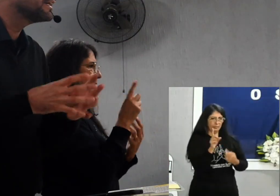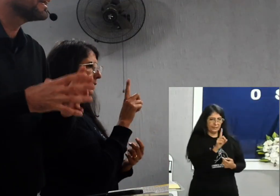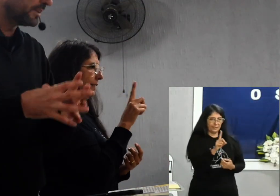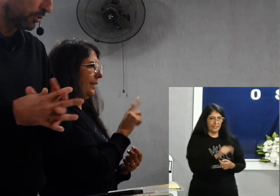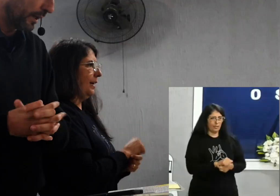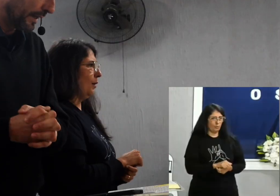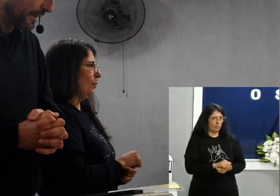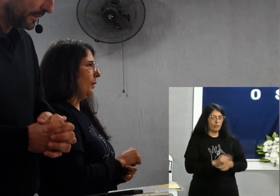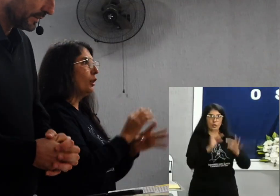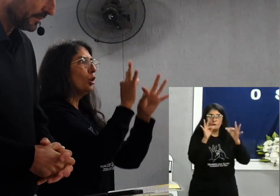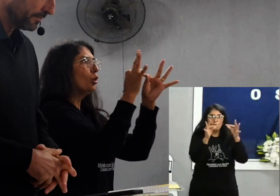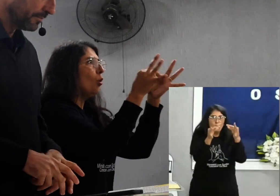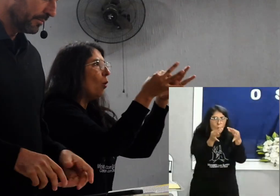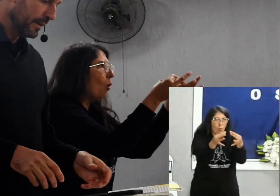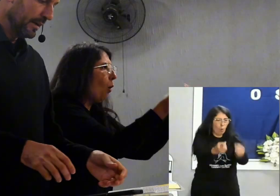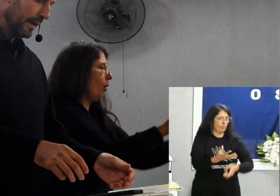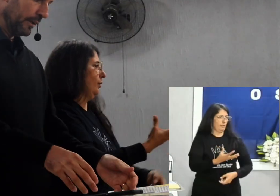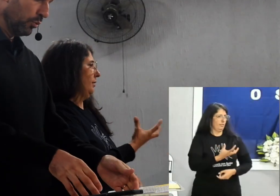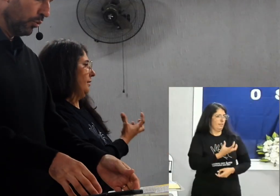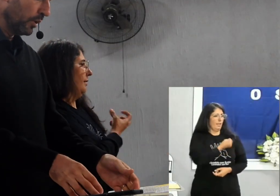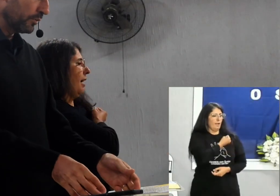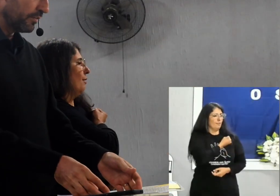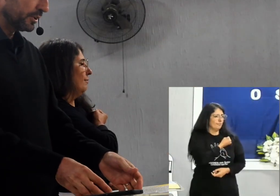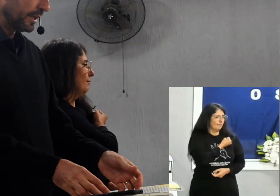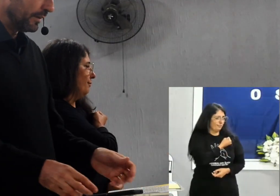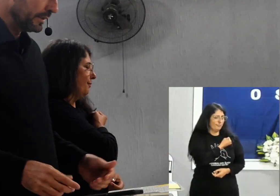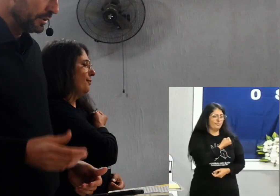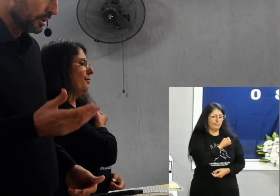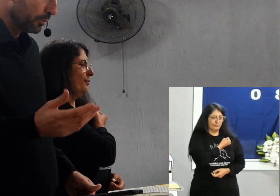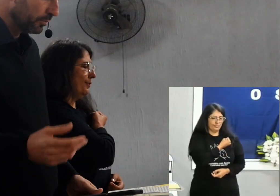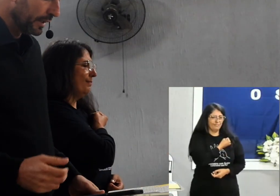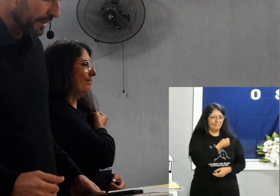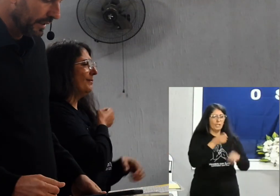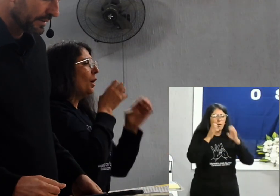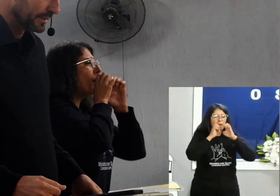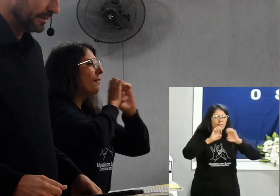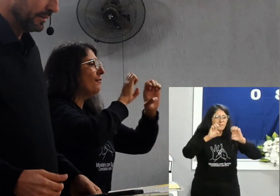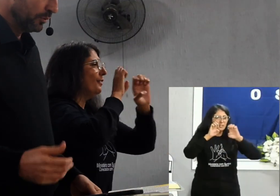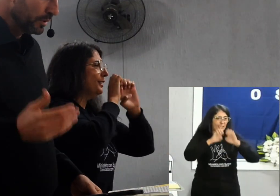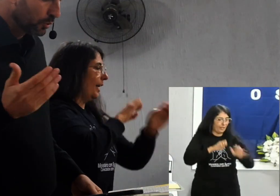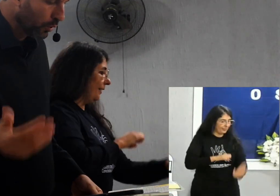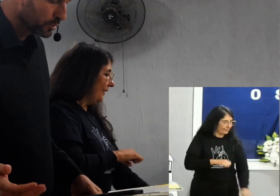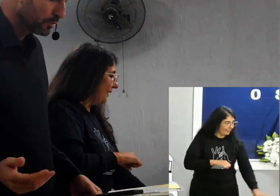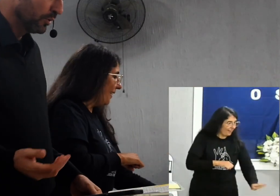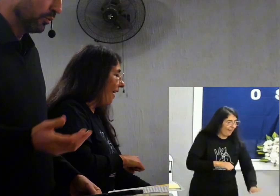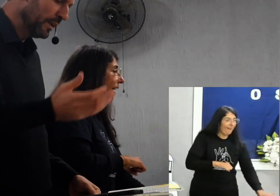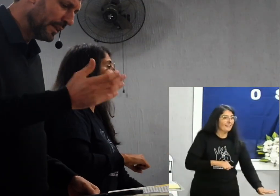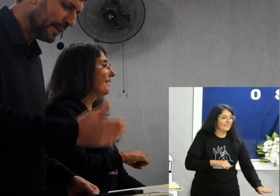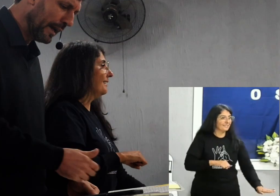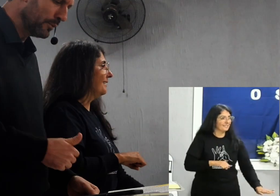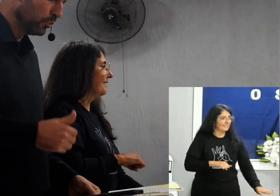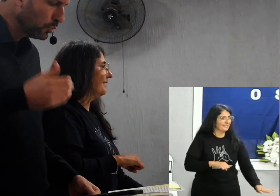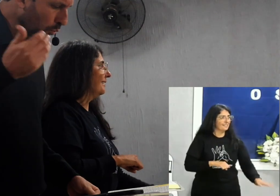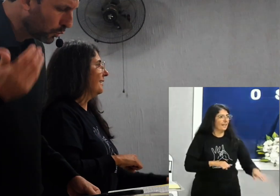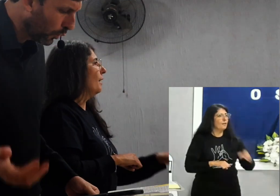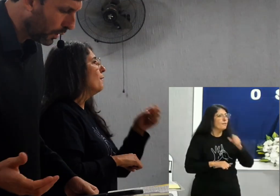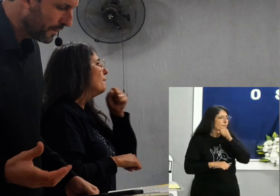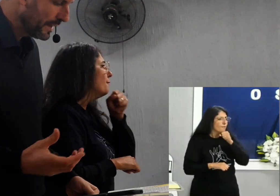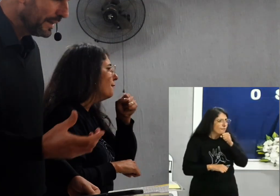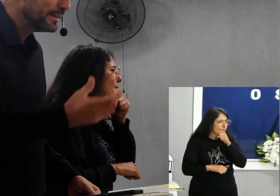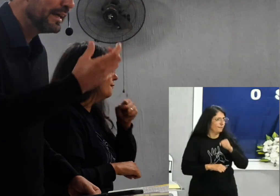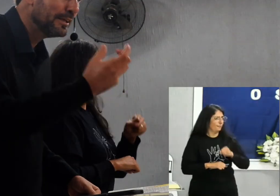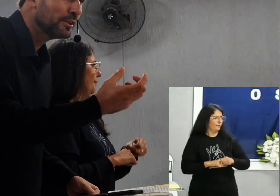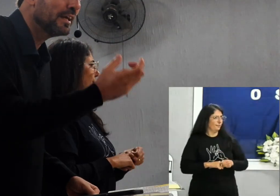povos em igrejas locais. A loucura do Evangelho é entendida por uma criança, um idoso, um iletrado, um